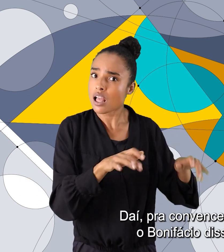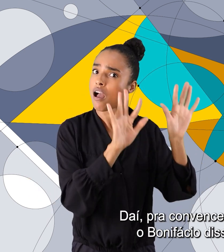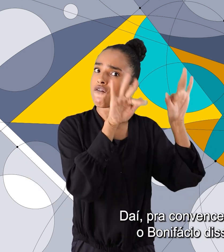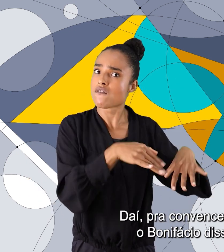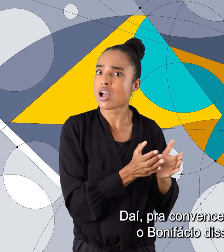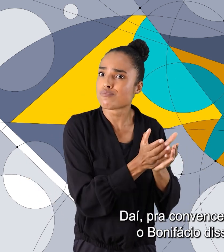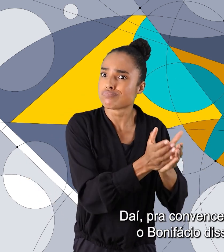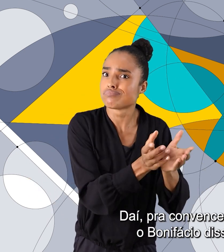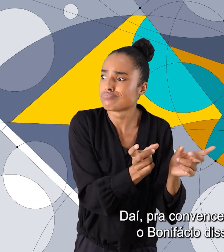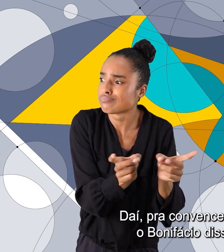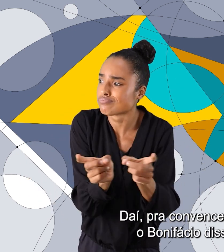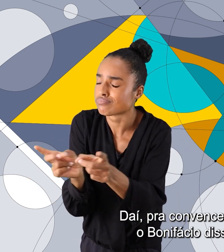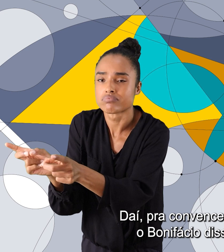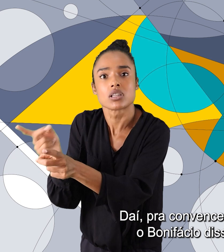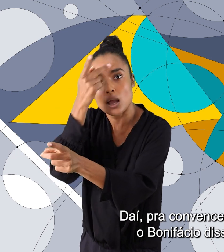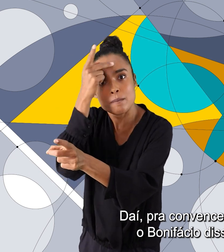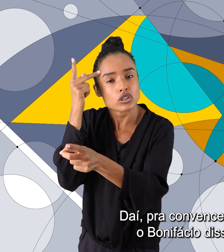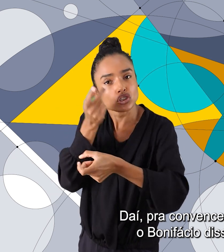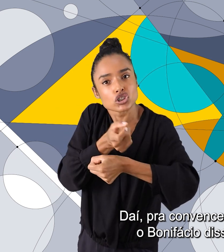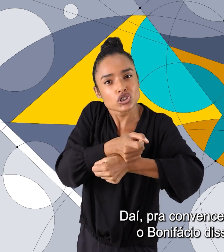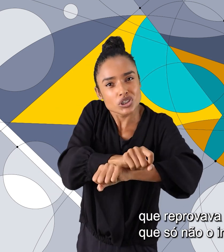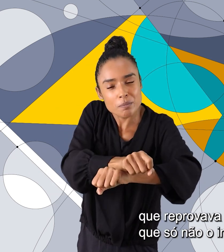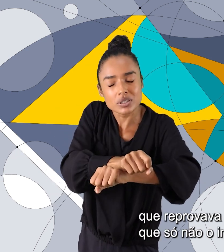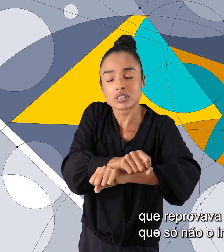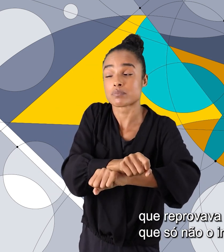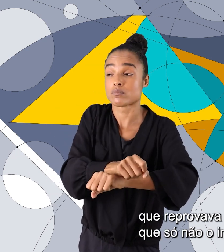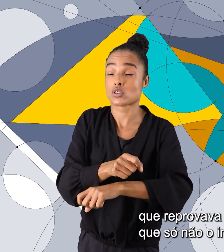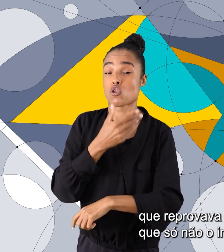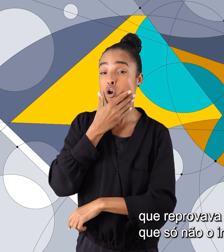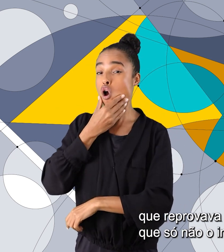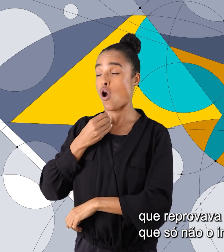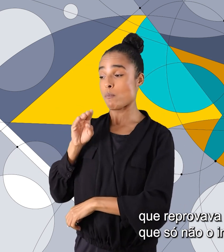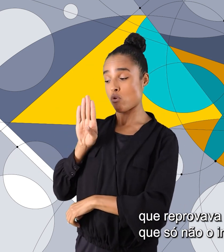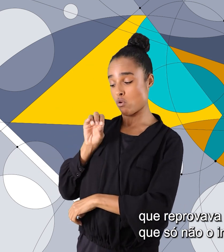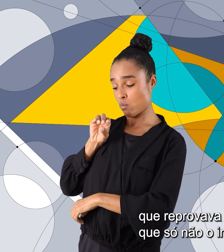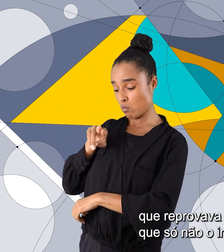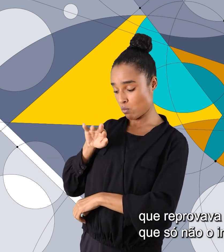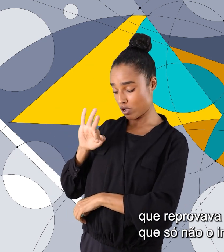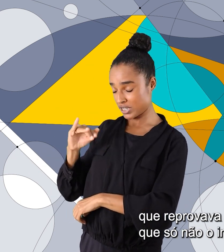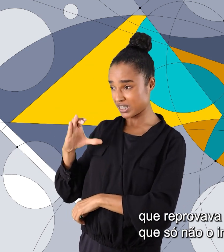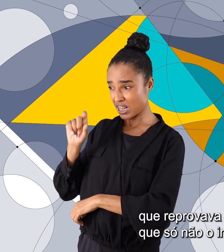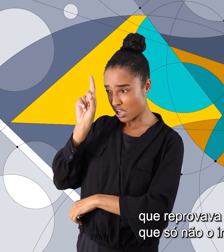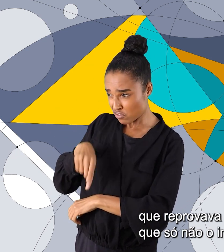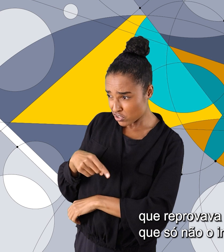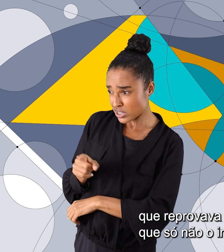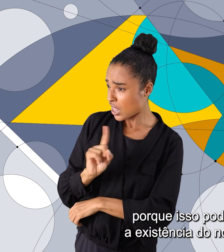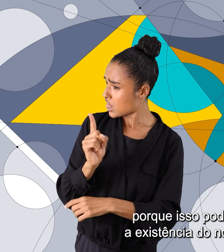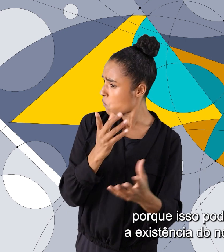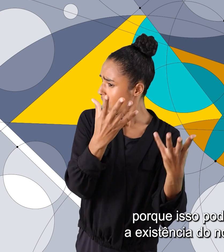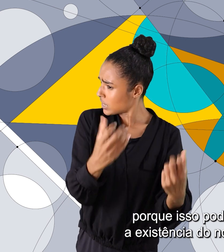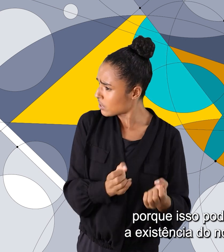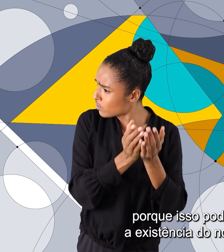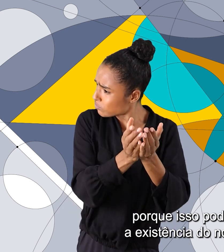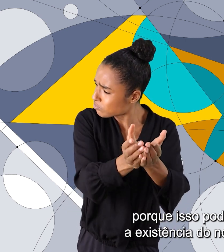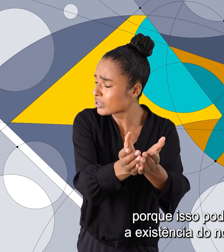para convencer a Inglaterra, o Bonifácio disse para eles que reprovava o tráfico e que só não interrompia porque